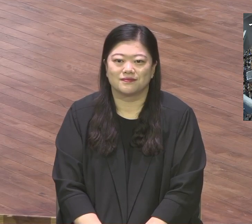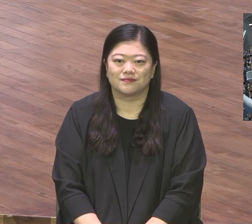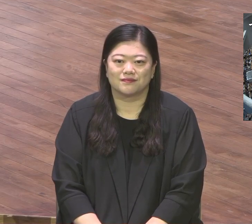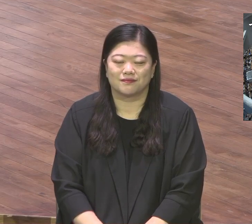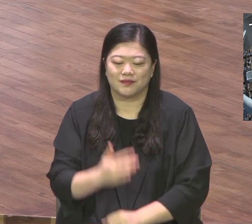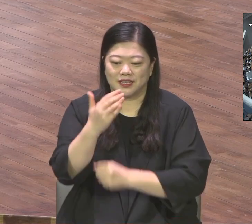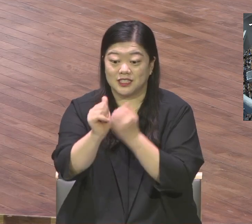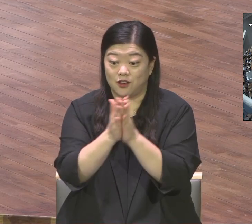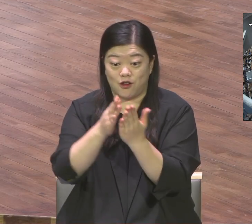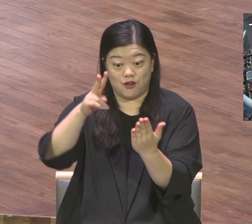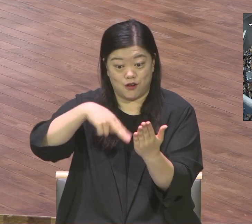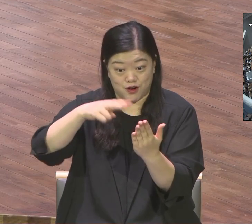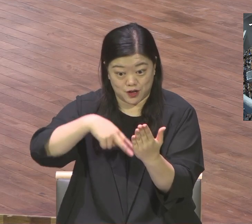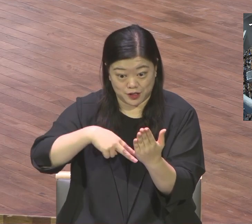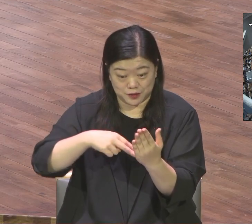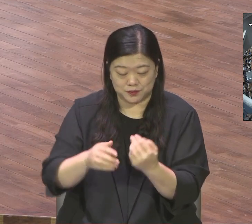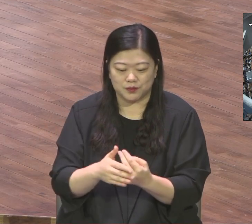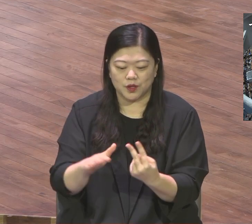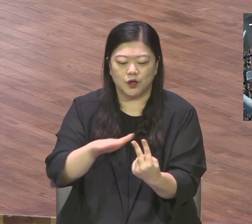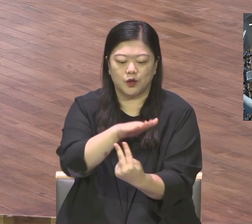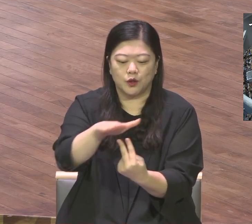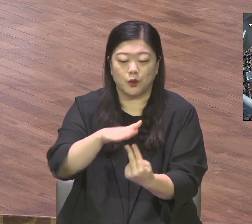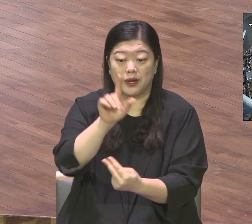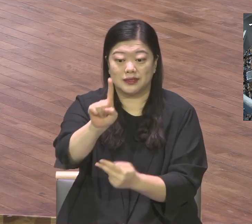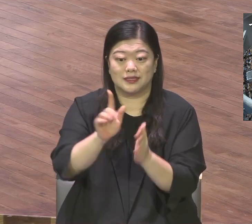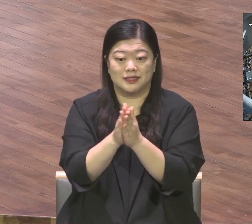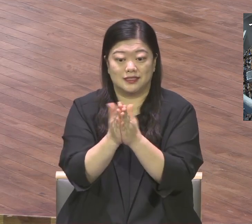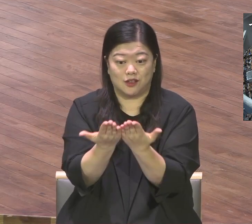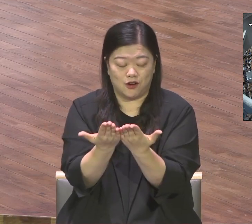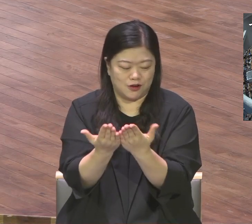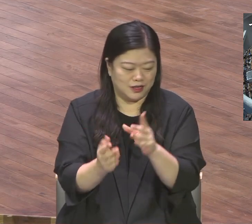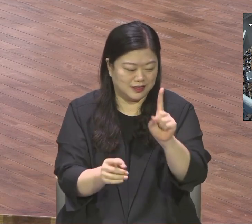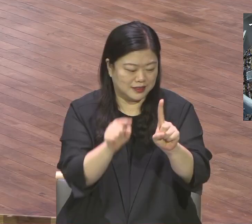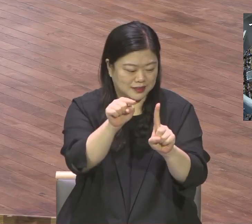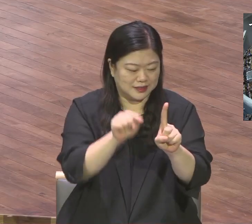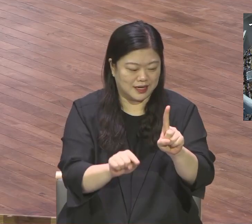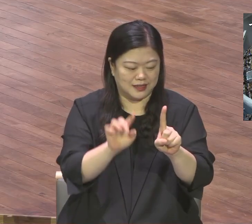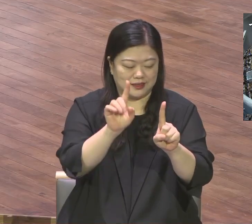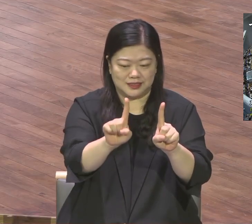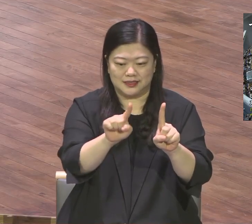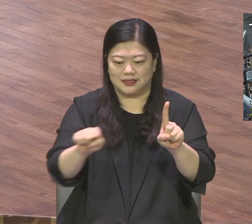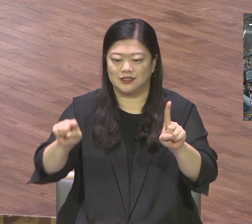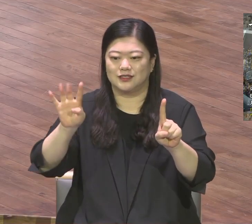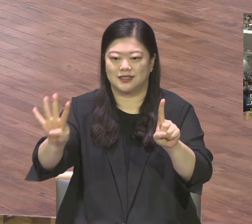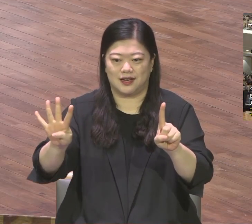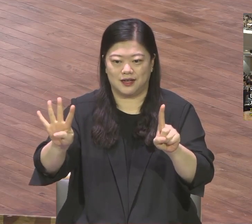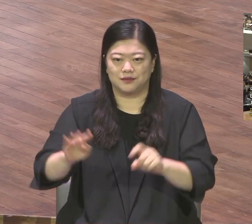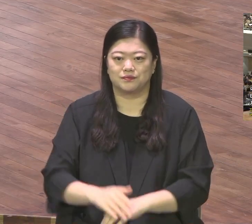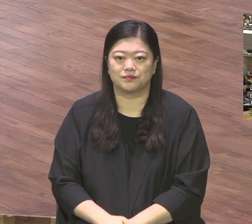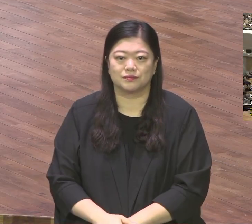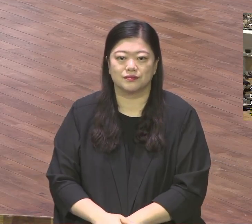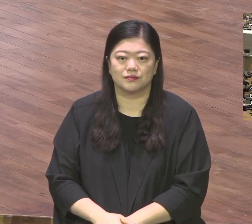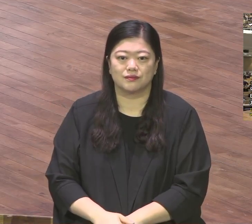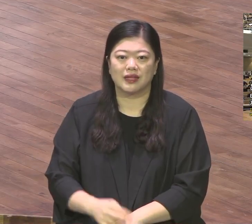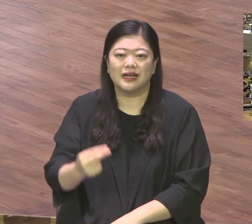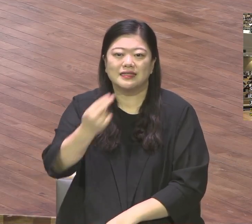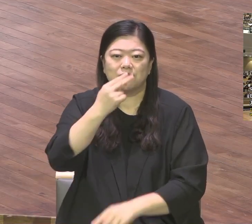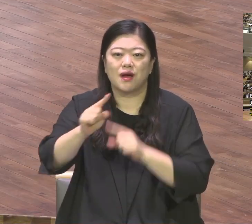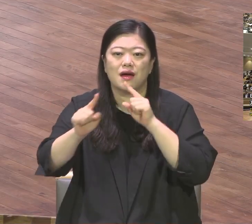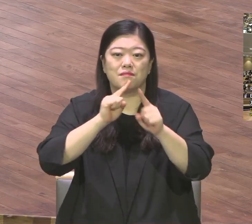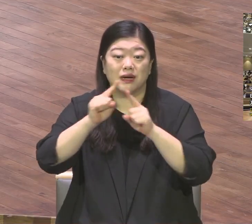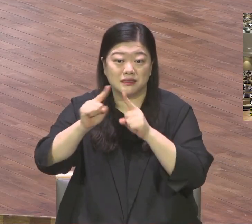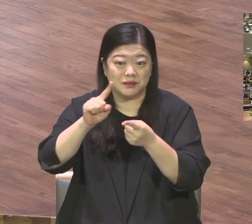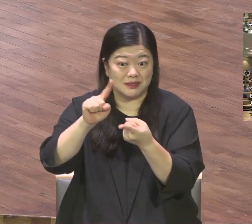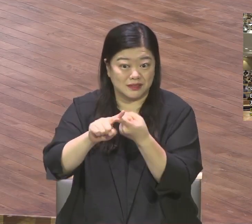오늘 내 받고 성취될 하나님의 말씀은 요한일서 1장 1절에서 4절 말씀입니다. 태초부터 있는 생명의 말씀에